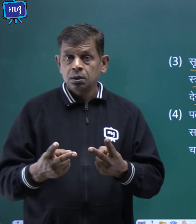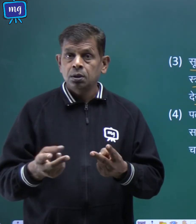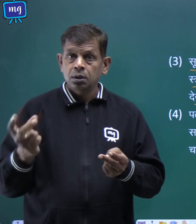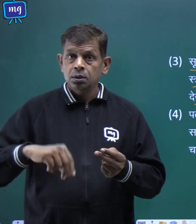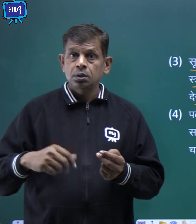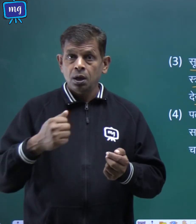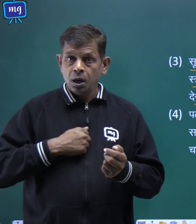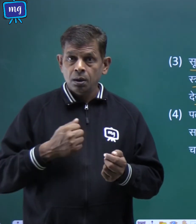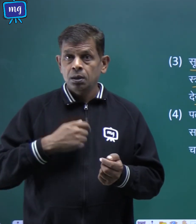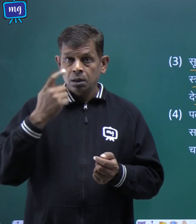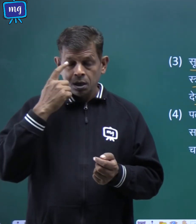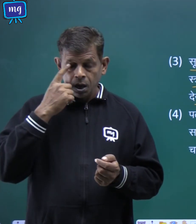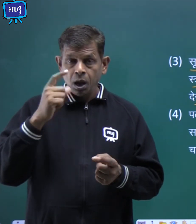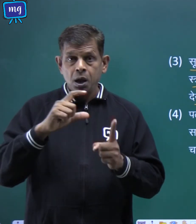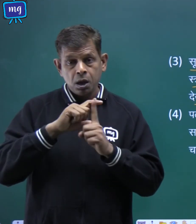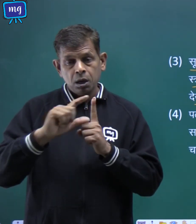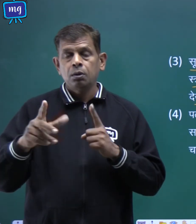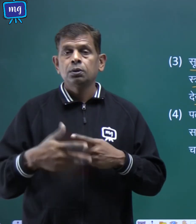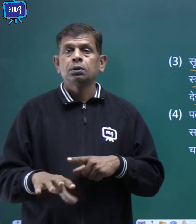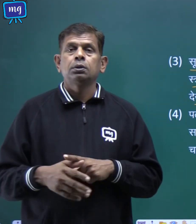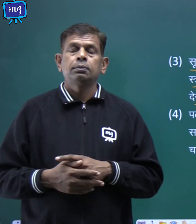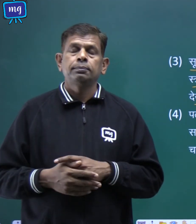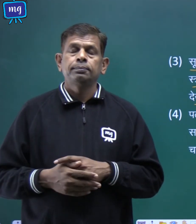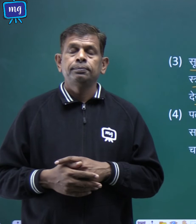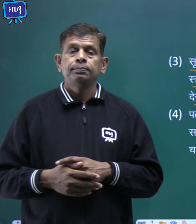इनसे हमारी आंखें खराब हो सकती हैं।